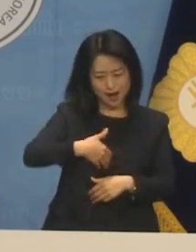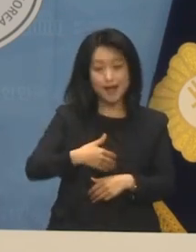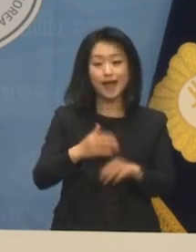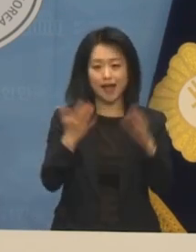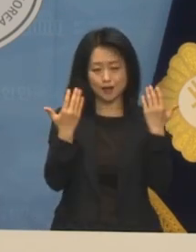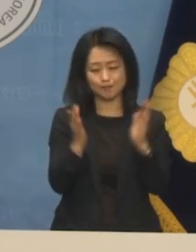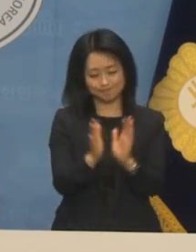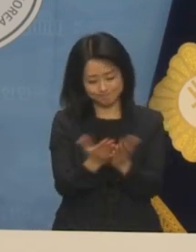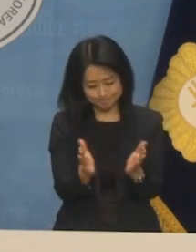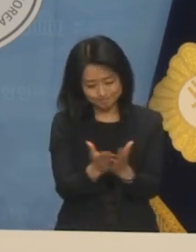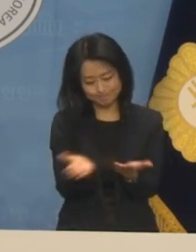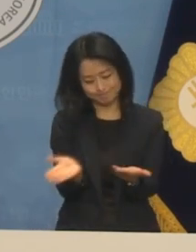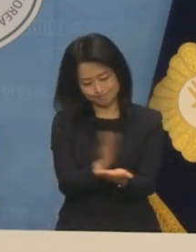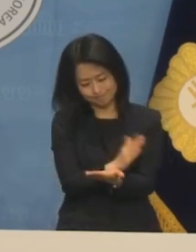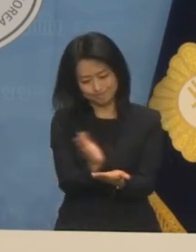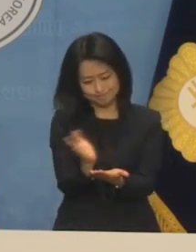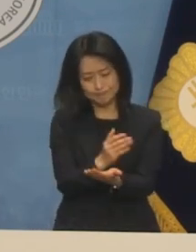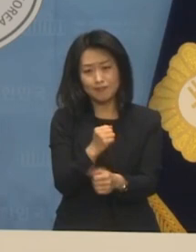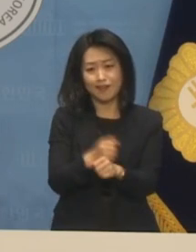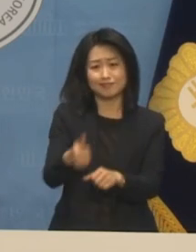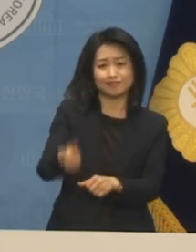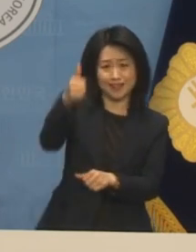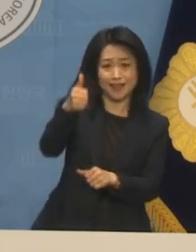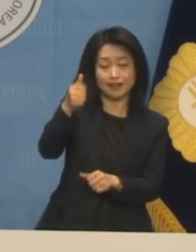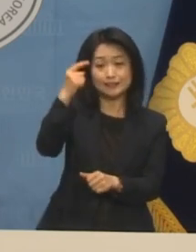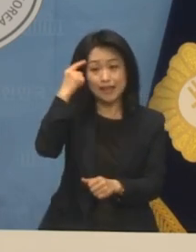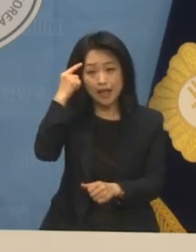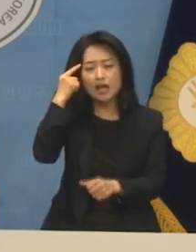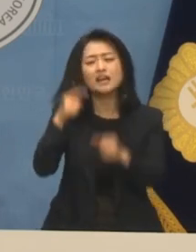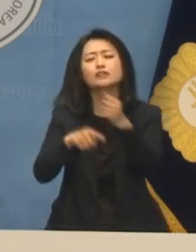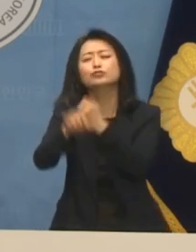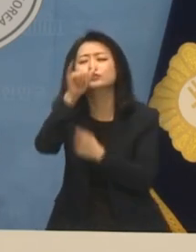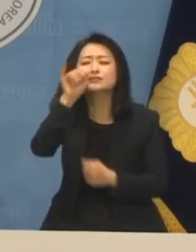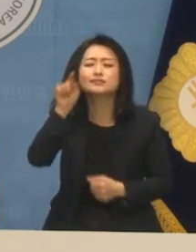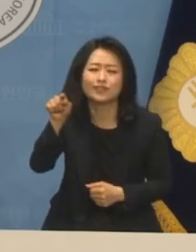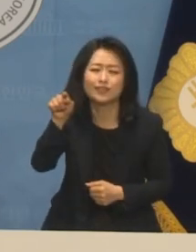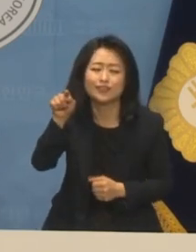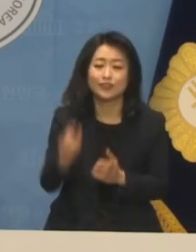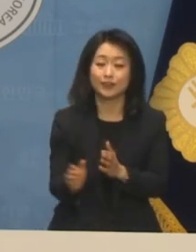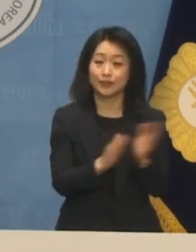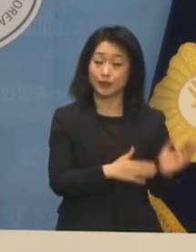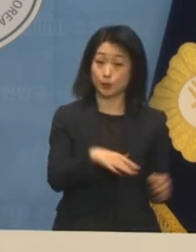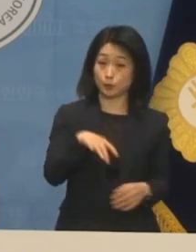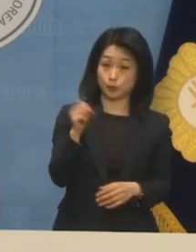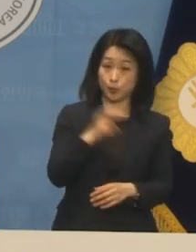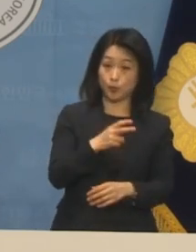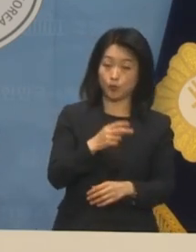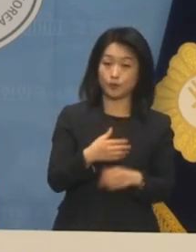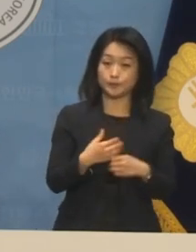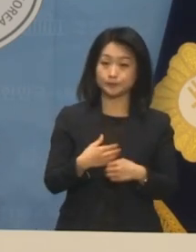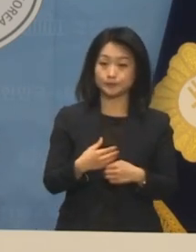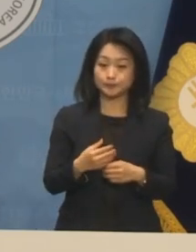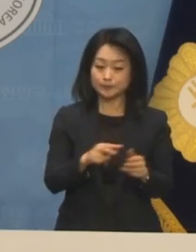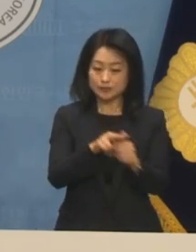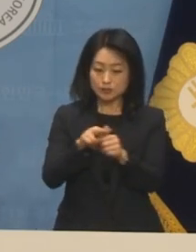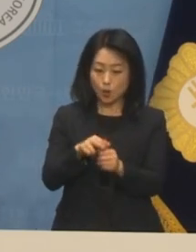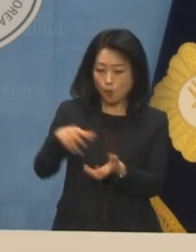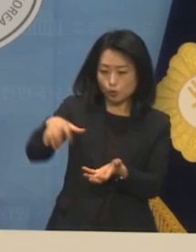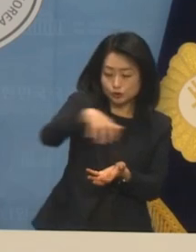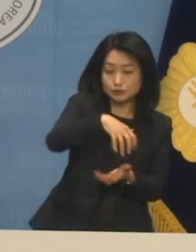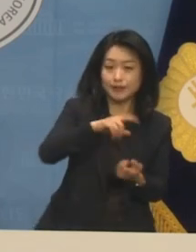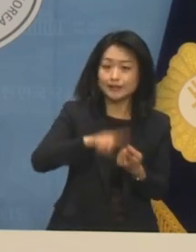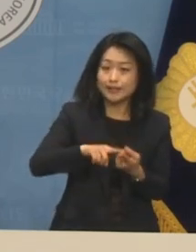자제하거나 금지시키려고 하는지 성찰할 때입니다. 가장 큰 문제는 학습정보 수집에 대한